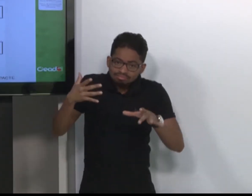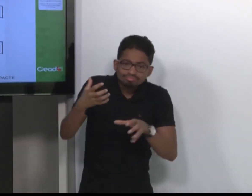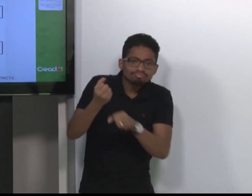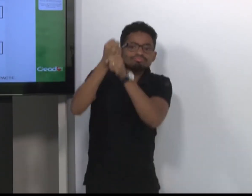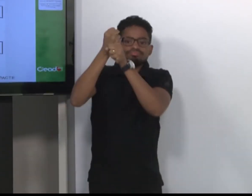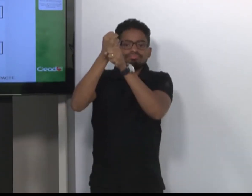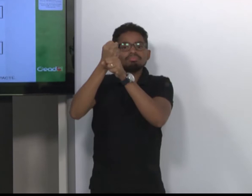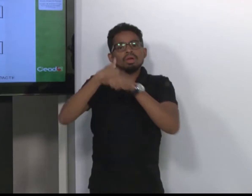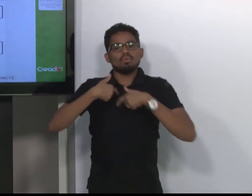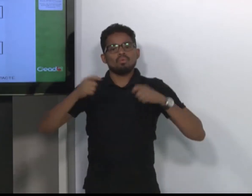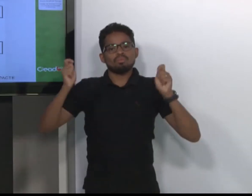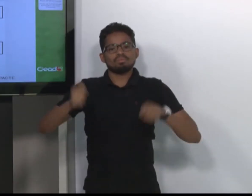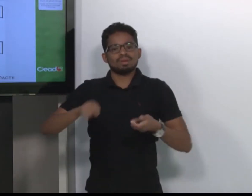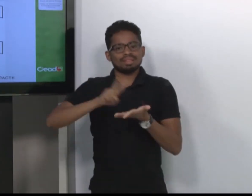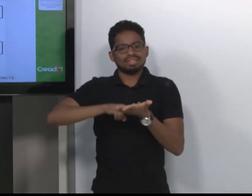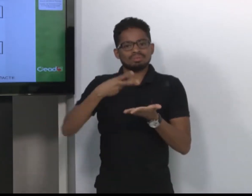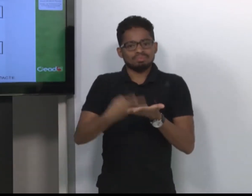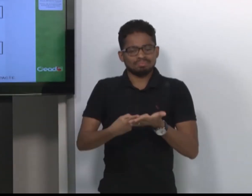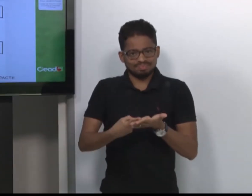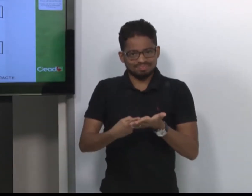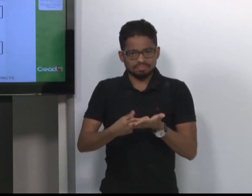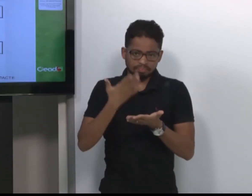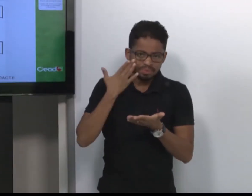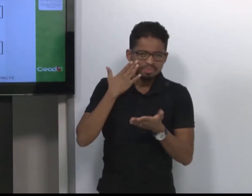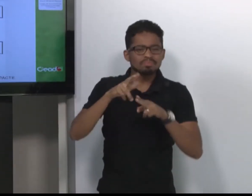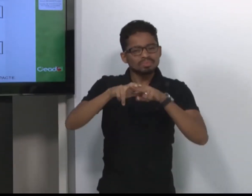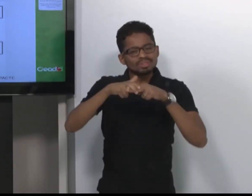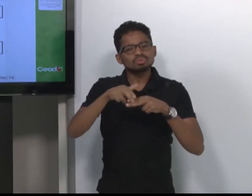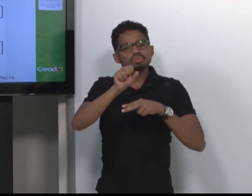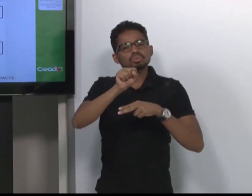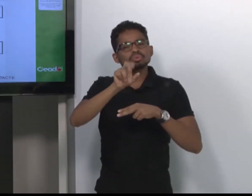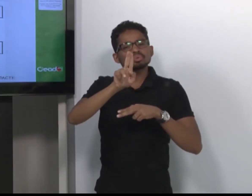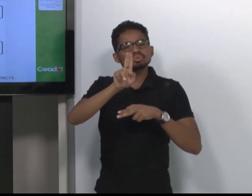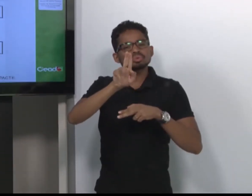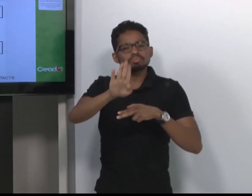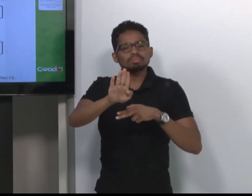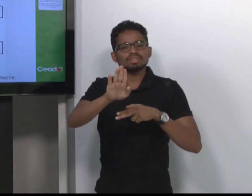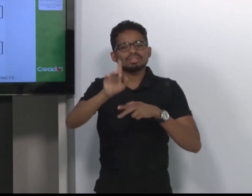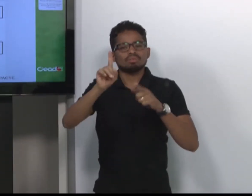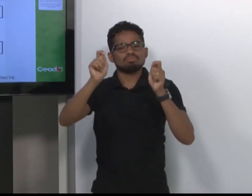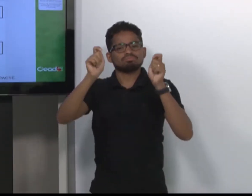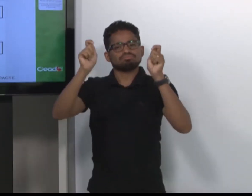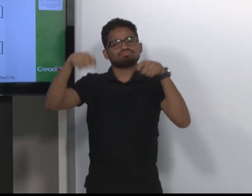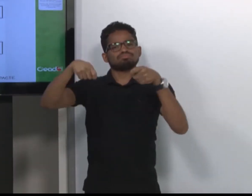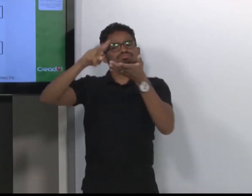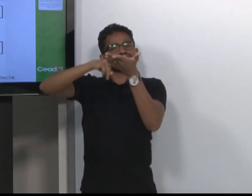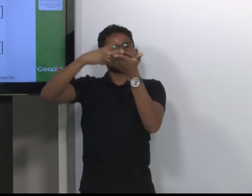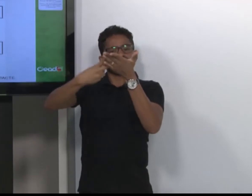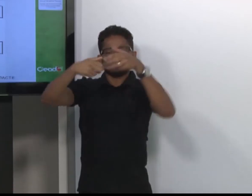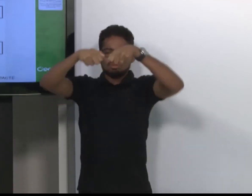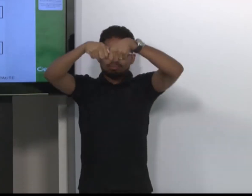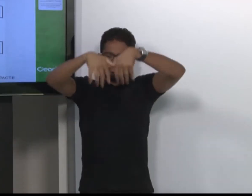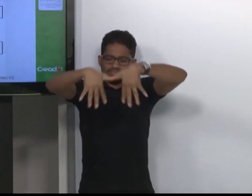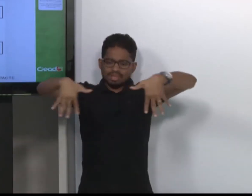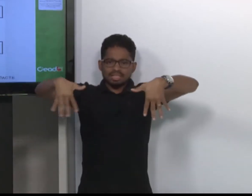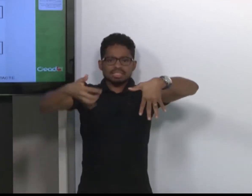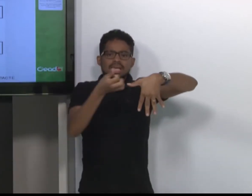aqui vários itens que fazem parte da competência. Eu tenho a competência e